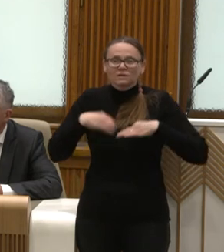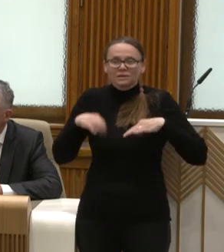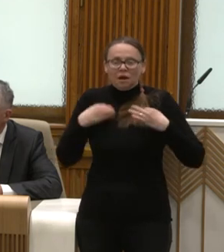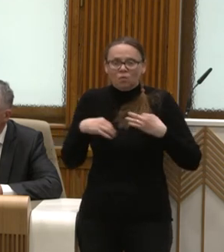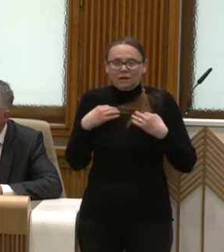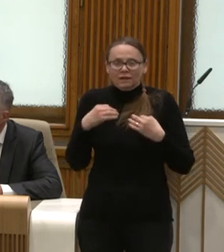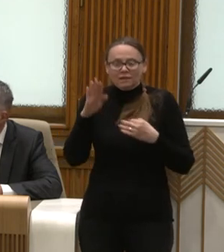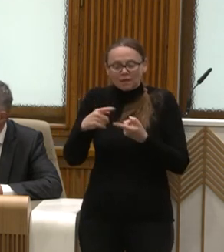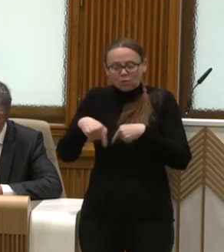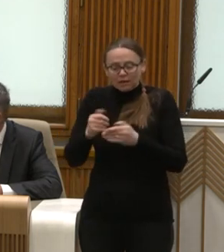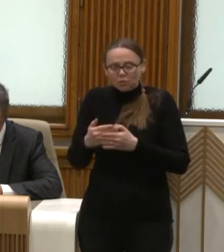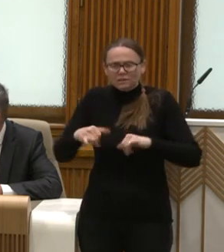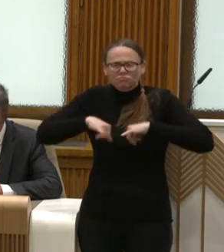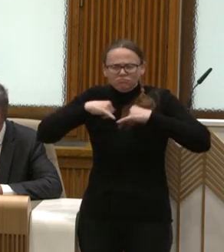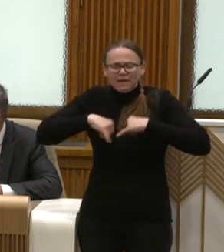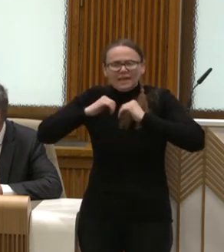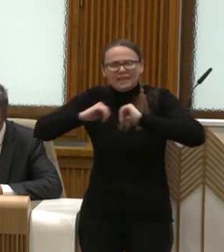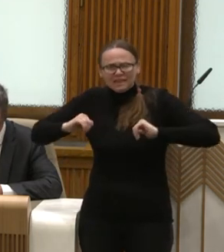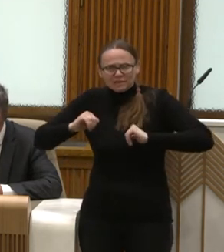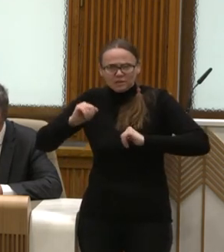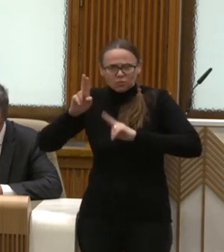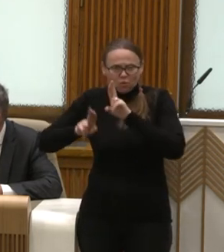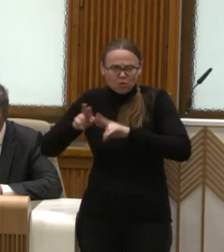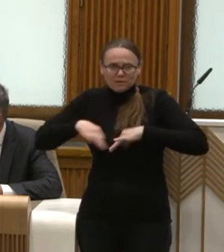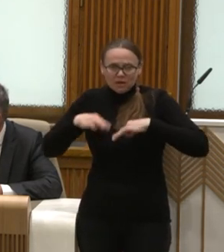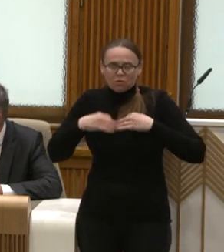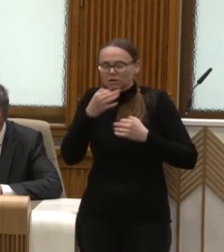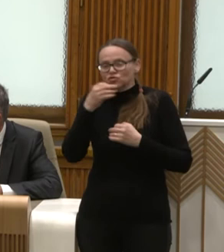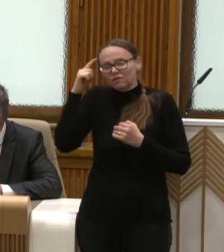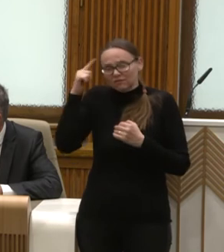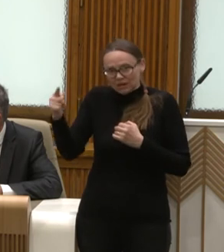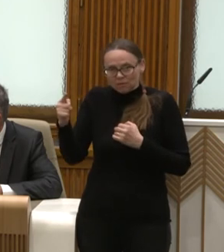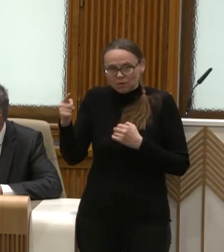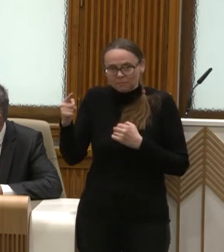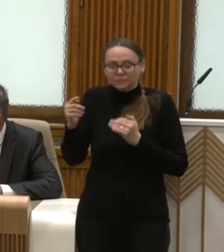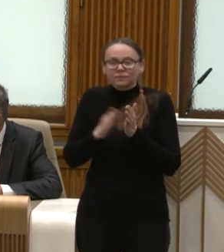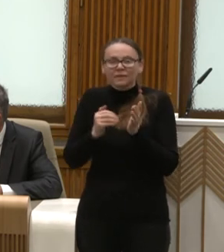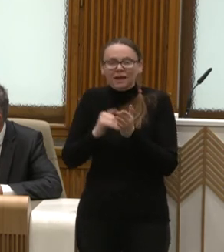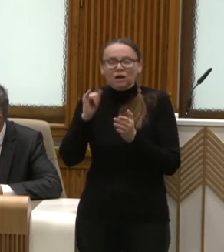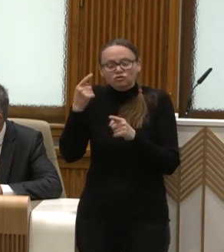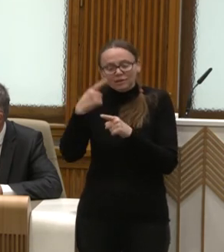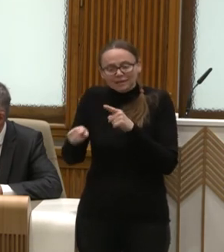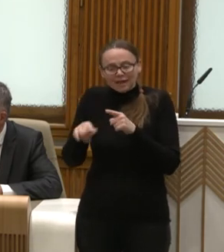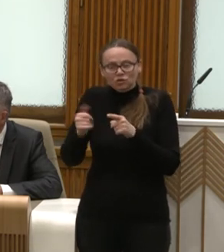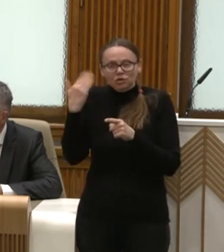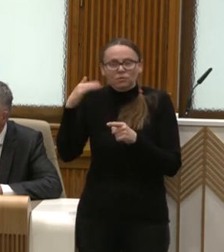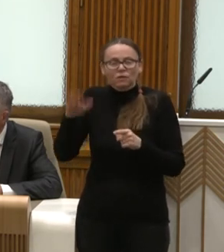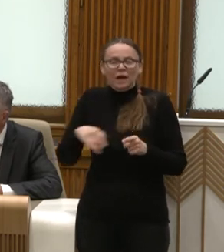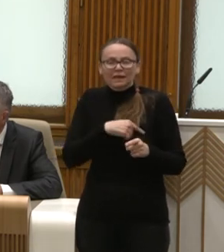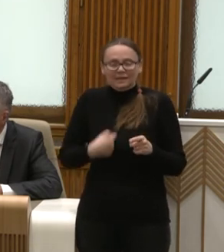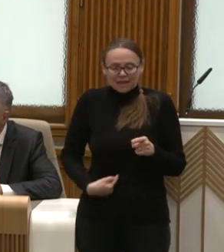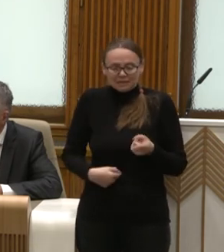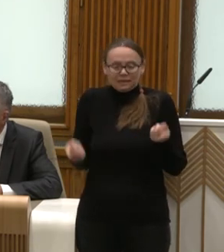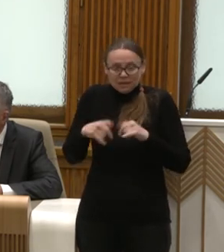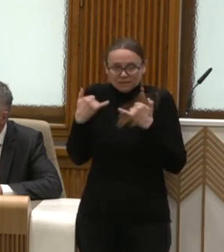zdravljenje na oddelku za intenzivno zdravljenje, in če vemo, kakšen delež je bil na Kitajskem ali pa zdaj